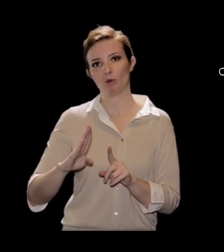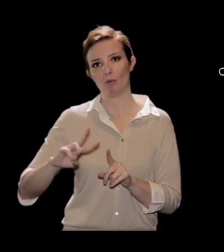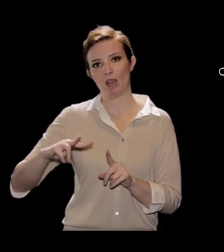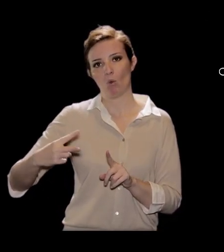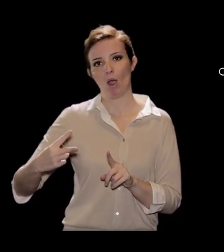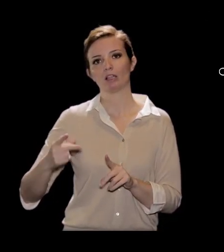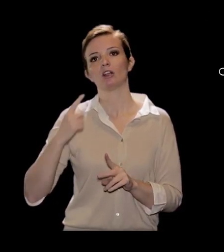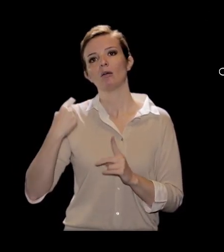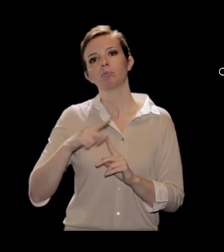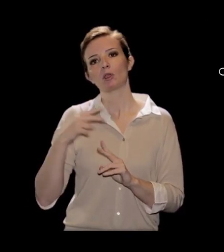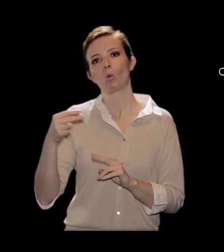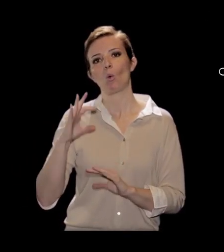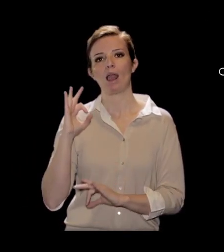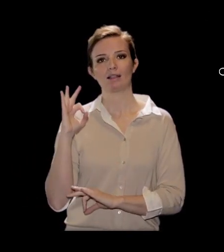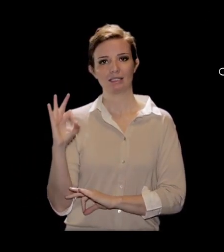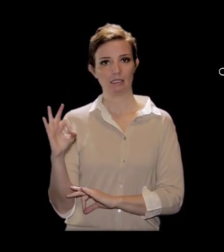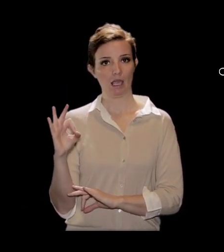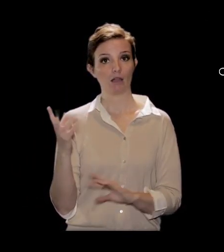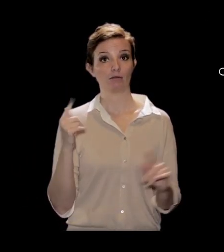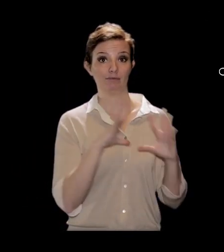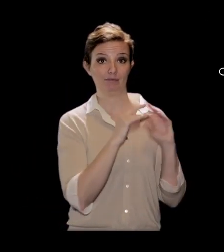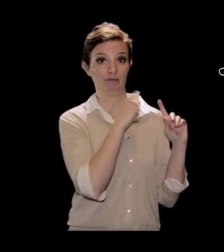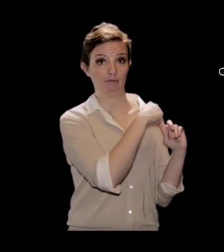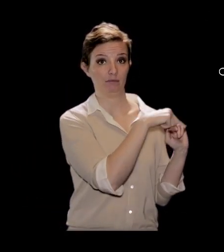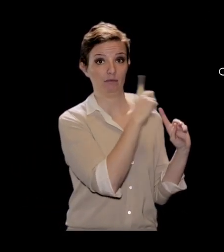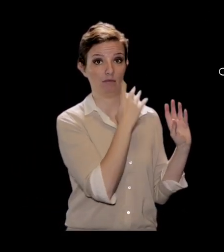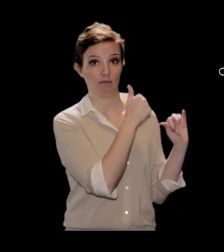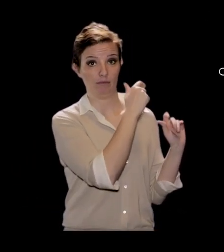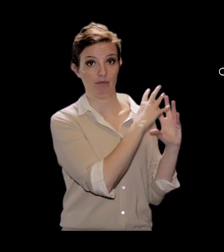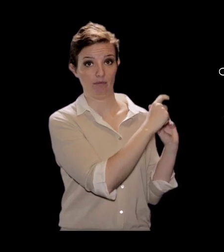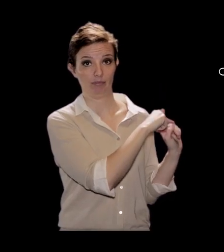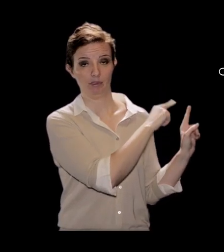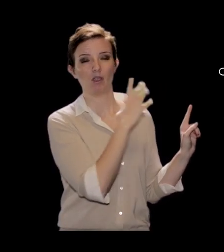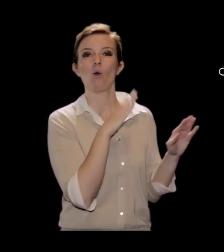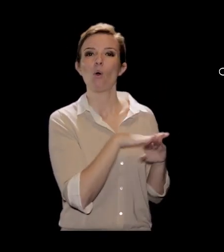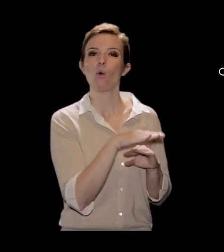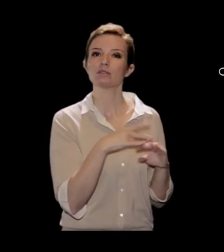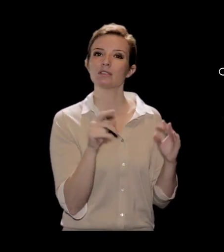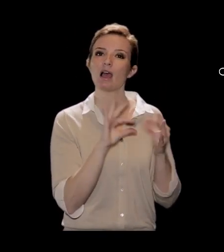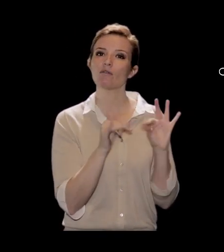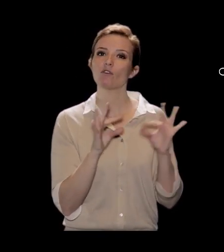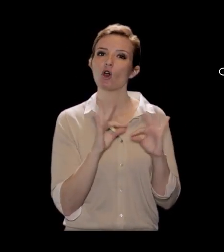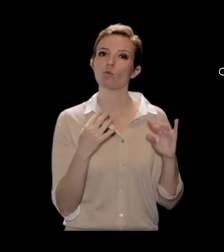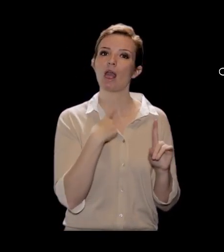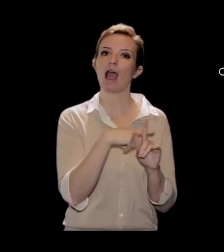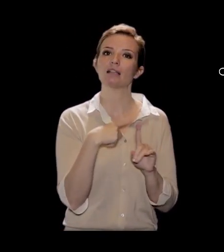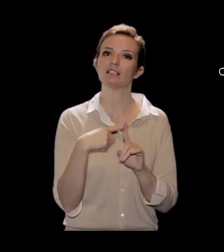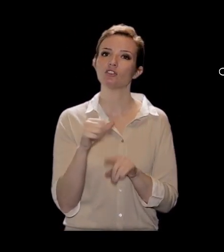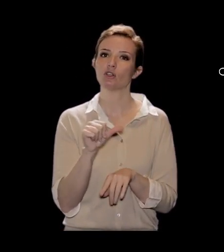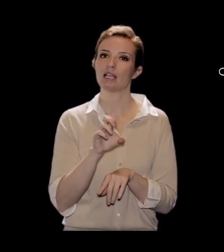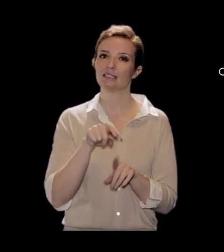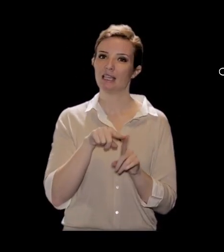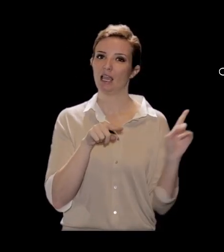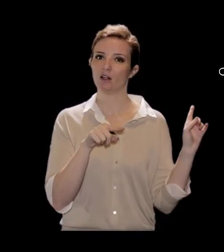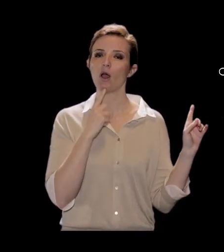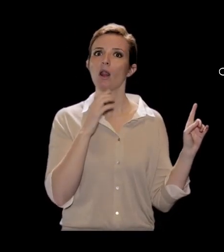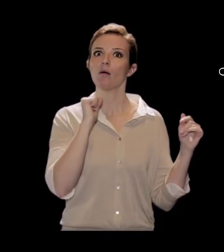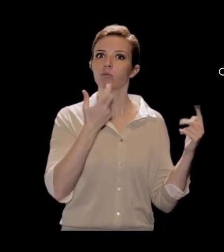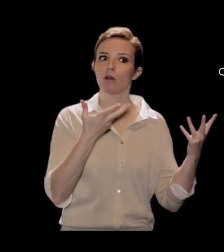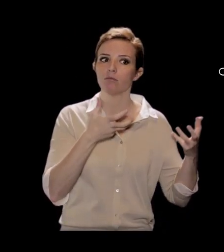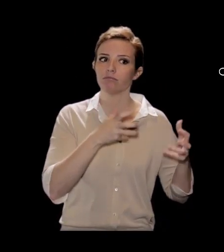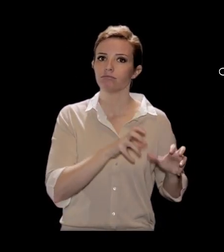uguale a 0. Questa, utilizzando le formule di addizione del seno, può essere scritta come il seno